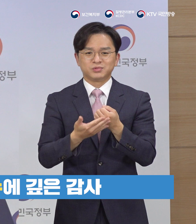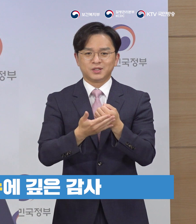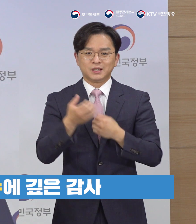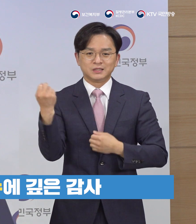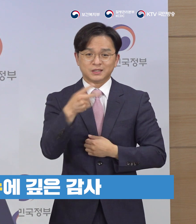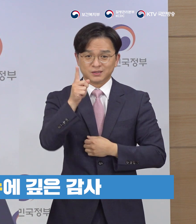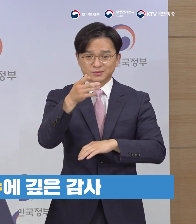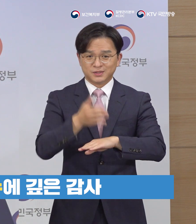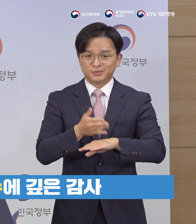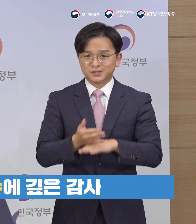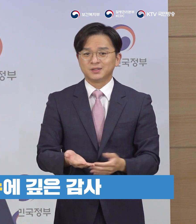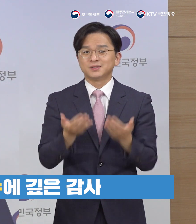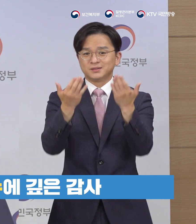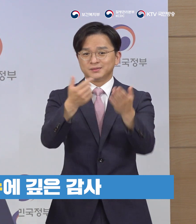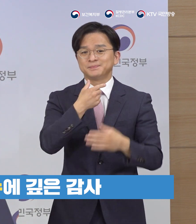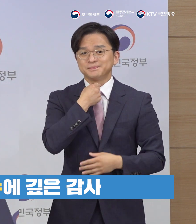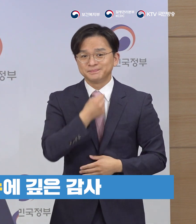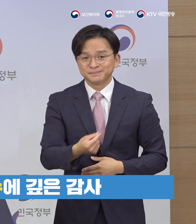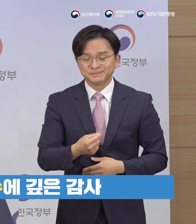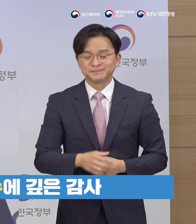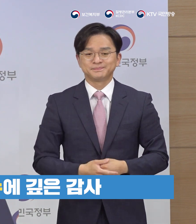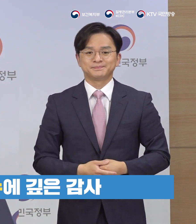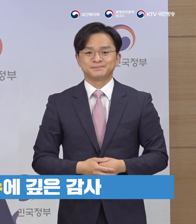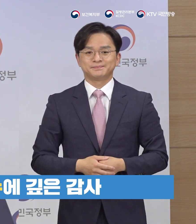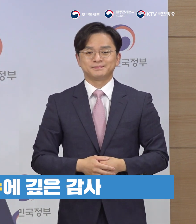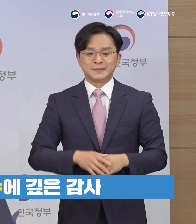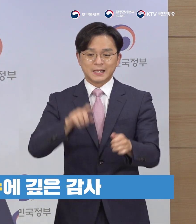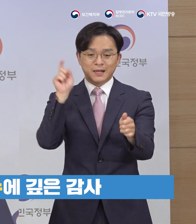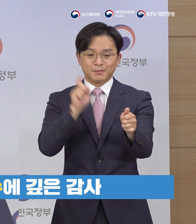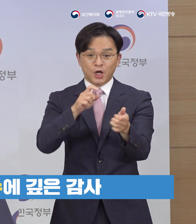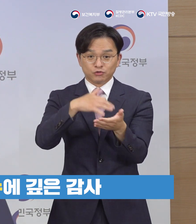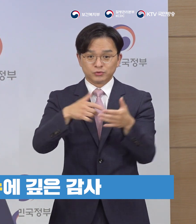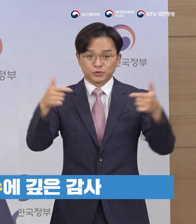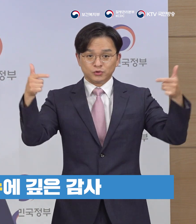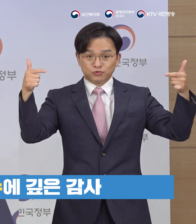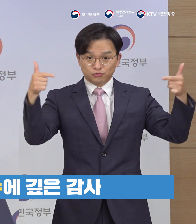생각합니다. 다시 한번 깊은 감사의 말씀을 드립니다.